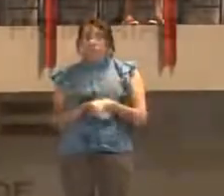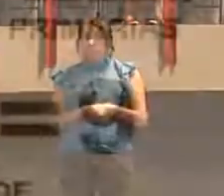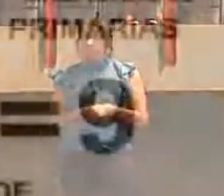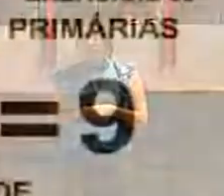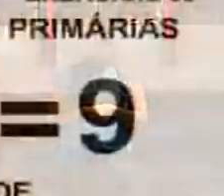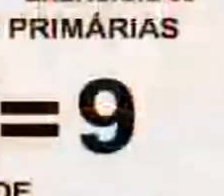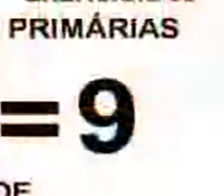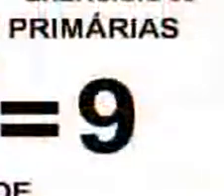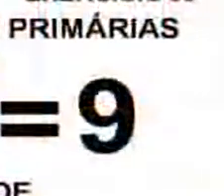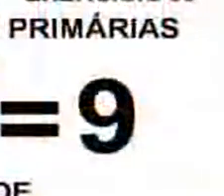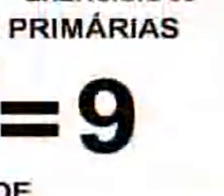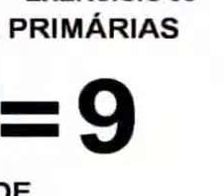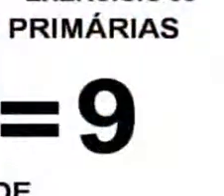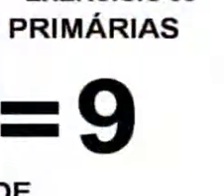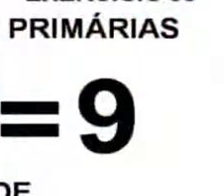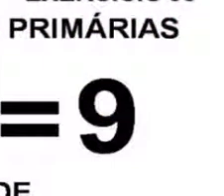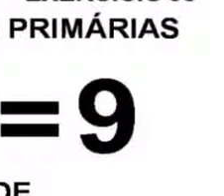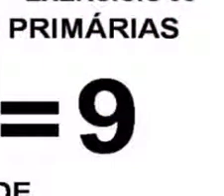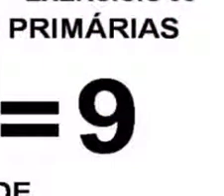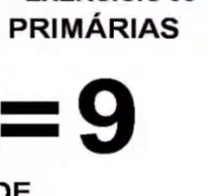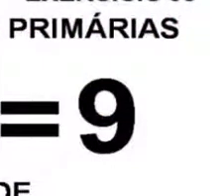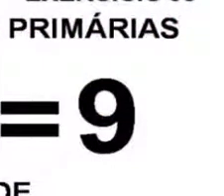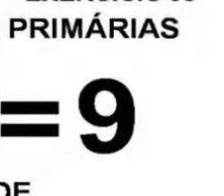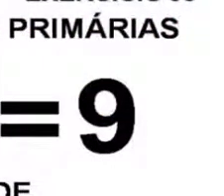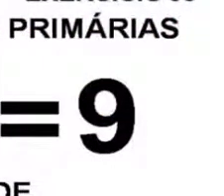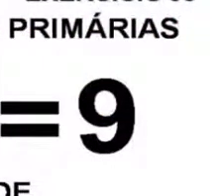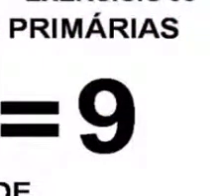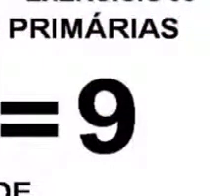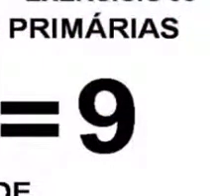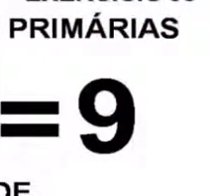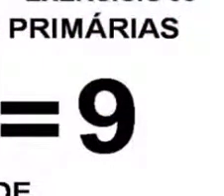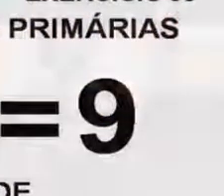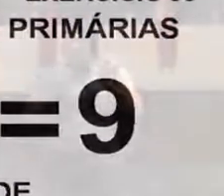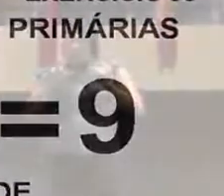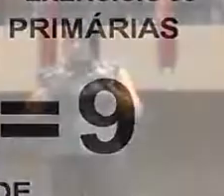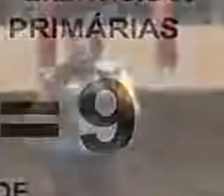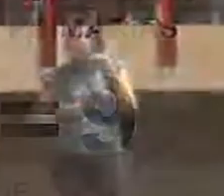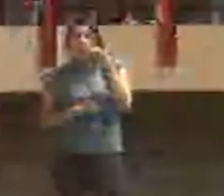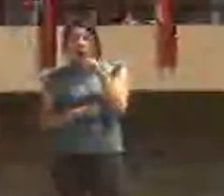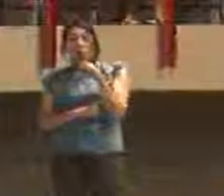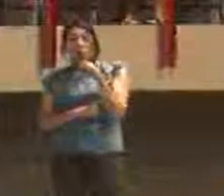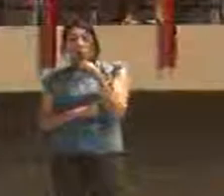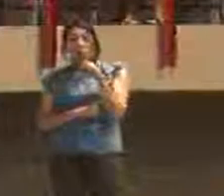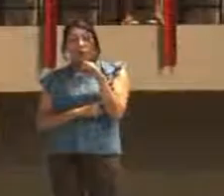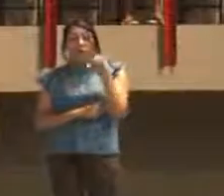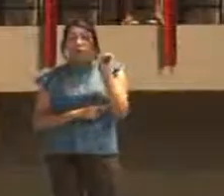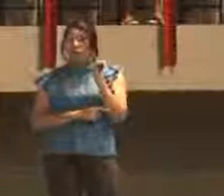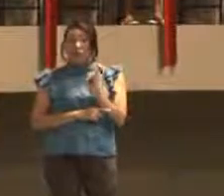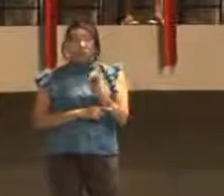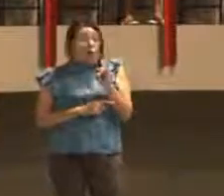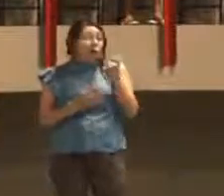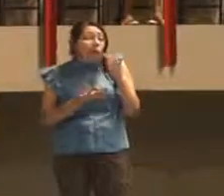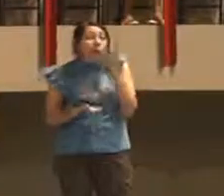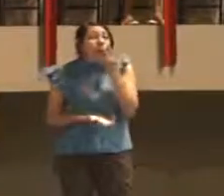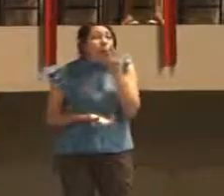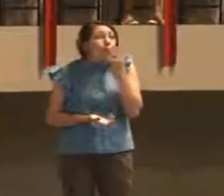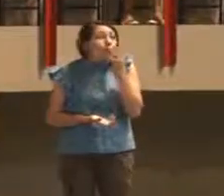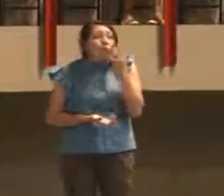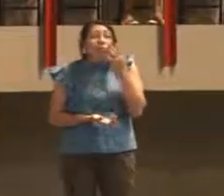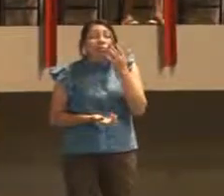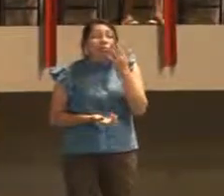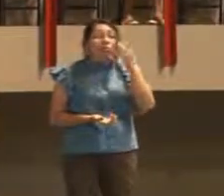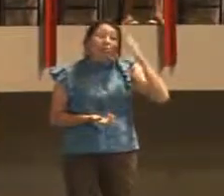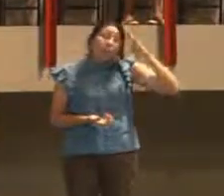aí? 9. Então, tenho 9 opções somente com as cores o quê?